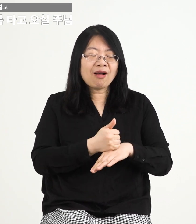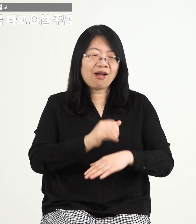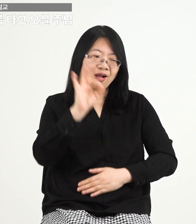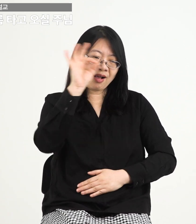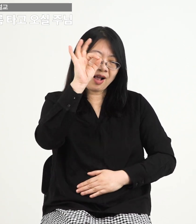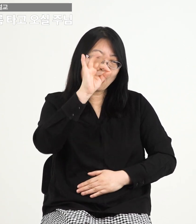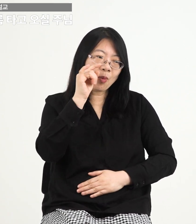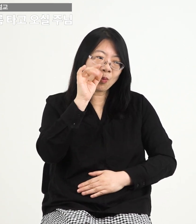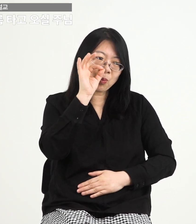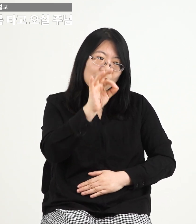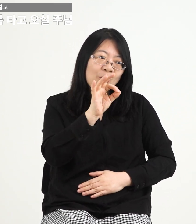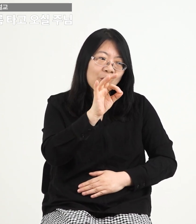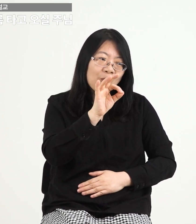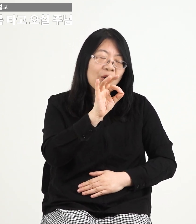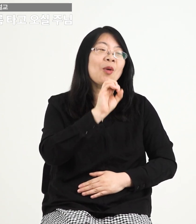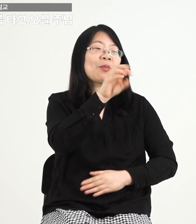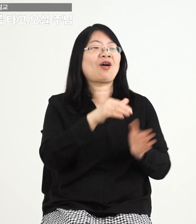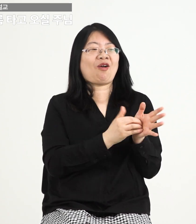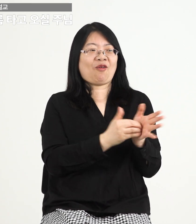찾아보니까 했더라고요.